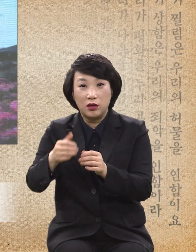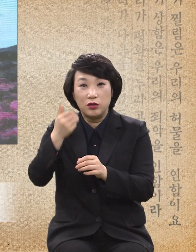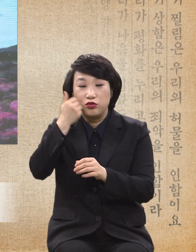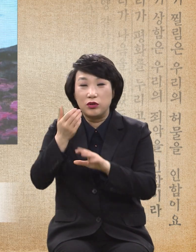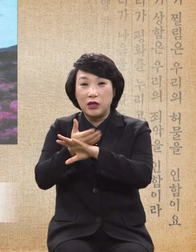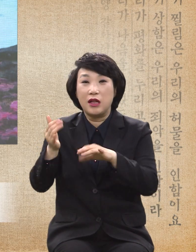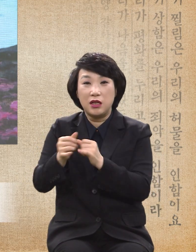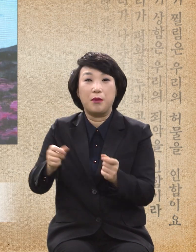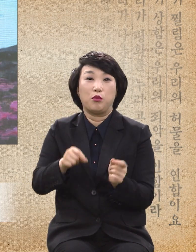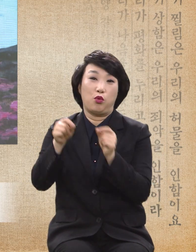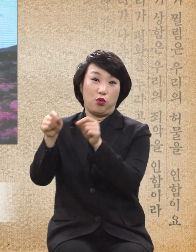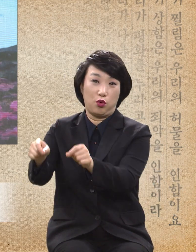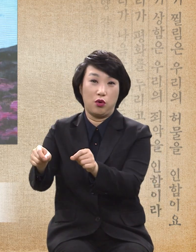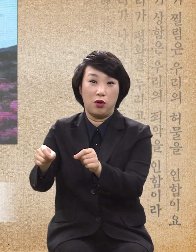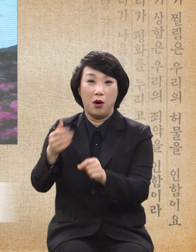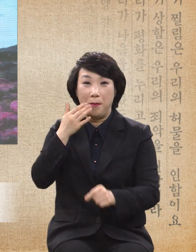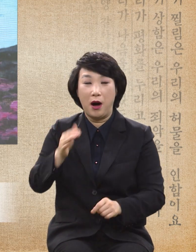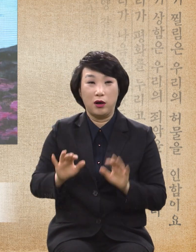즉 이런 때요.